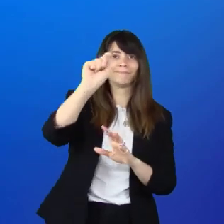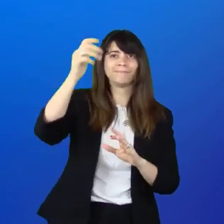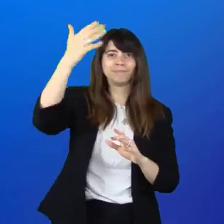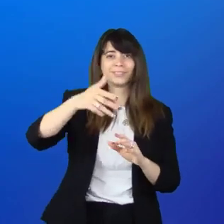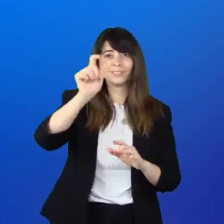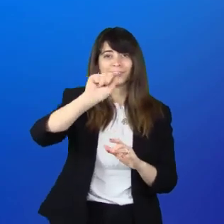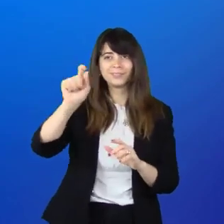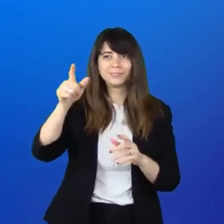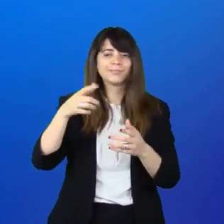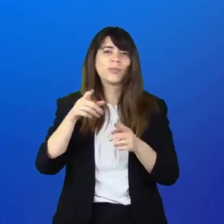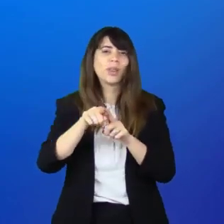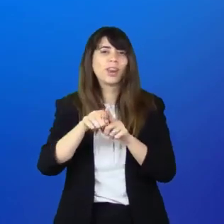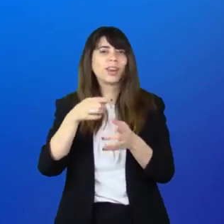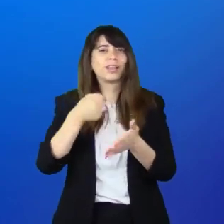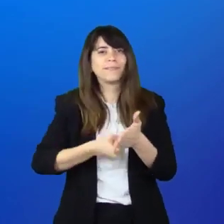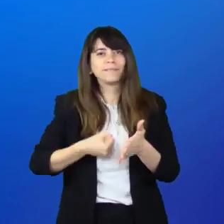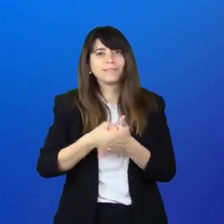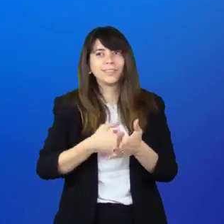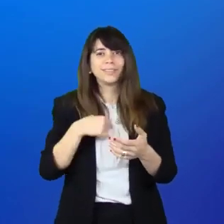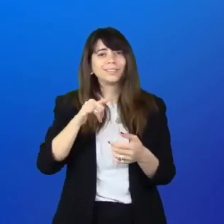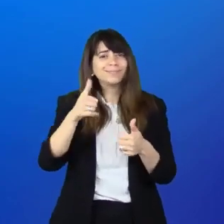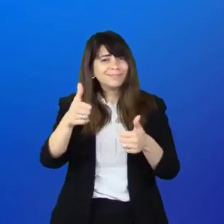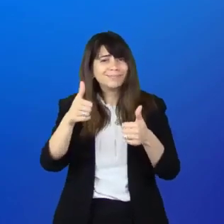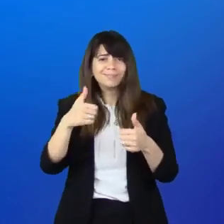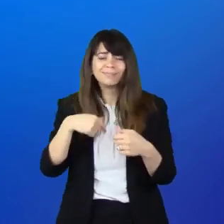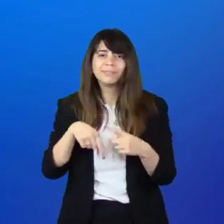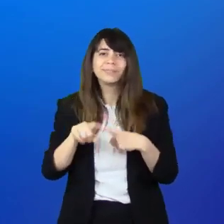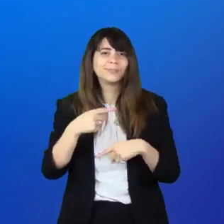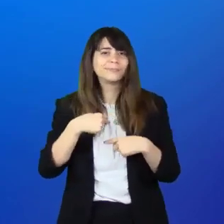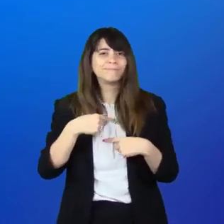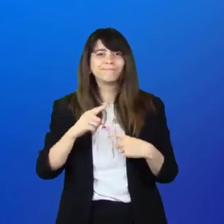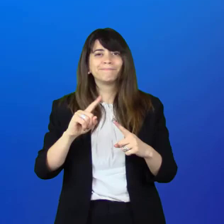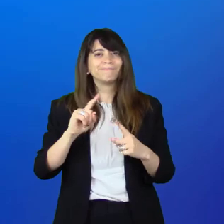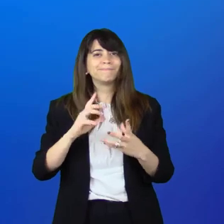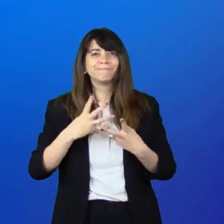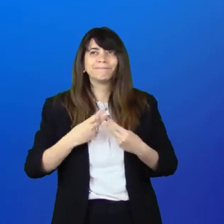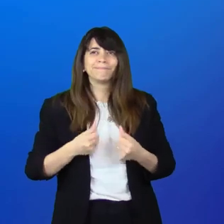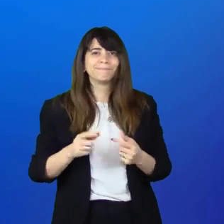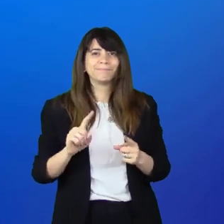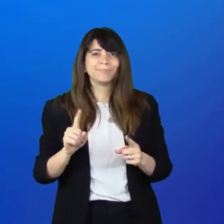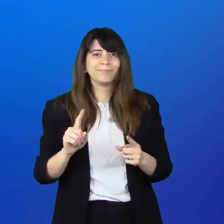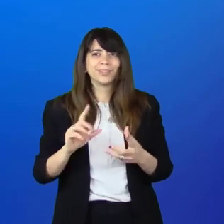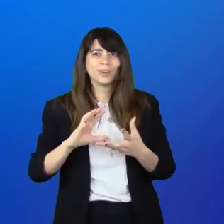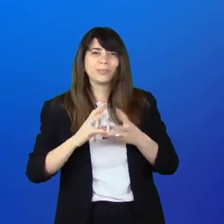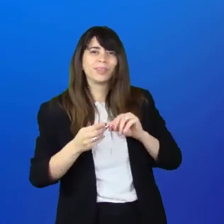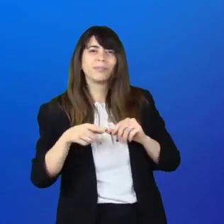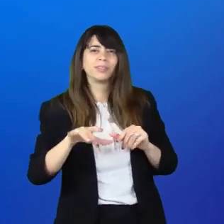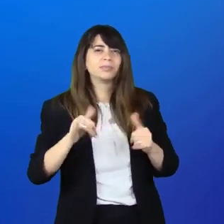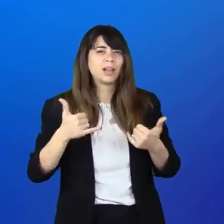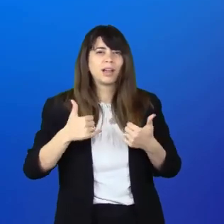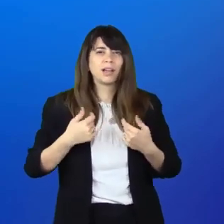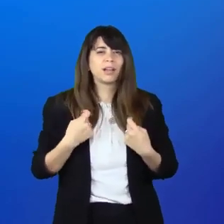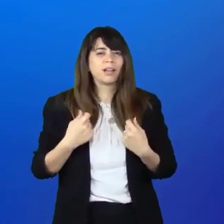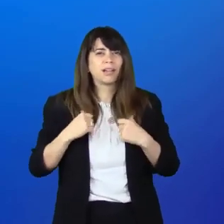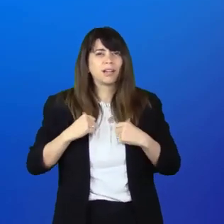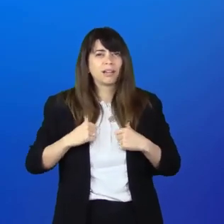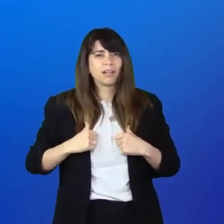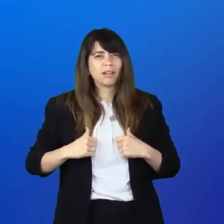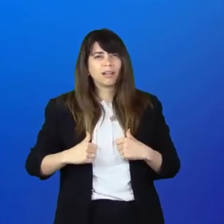escribía en el pizarrón, era como una lucha para mí, era bárbaro, pero la verdad que yo me sentía mal, me sentía